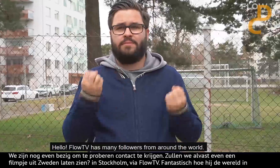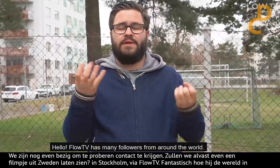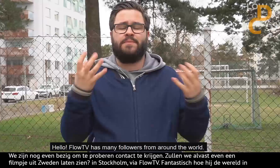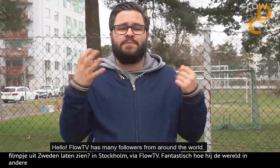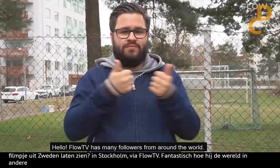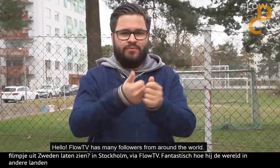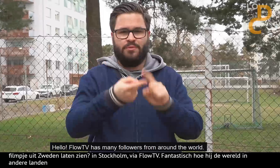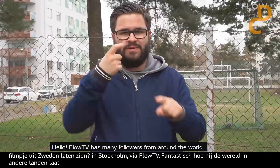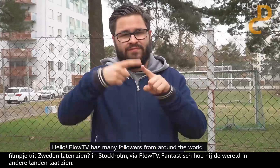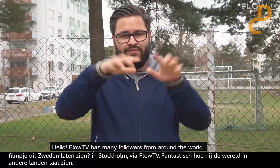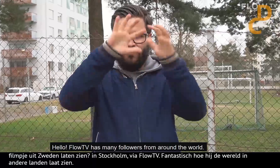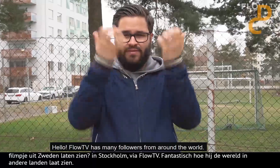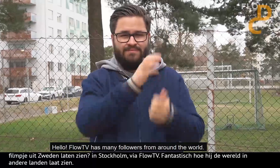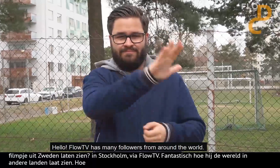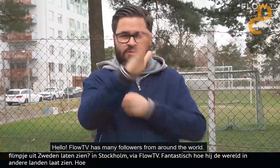uit andere landen naar zijn filmpjes kijken.